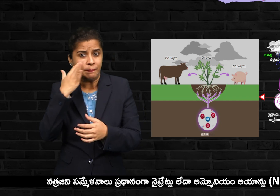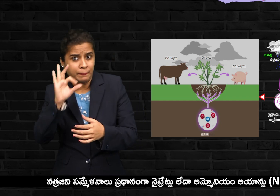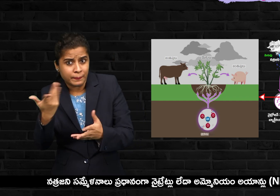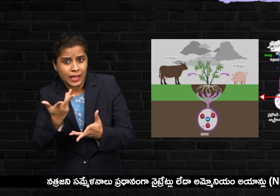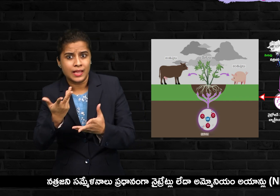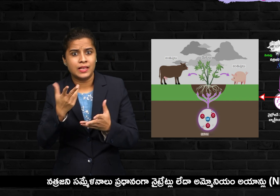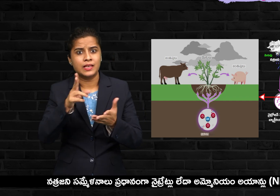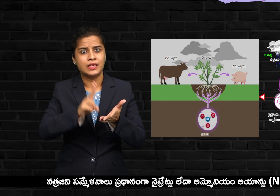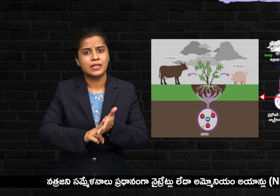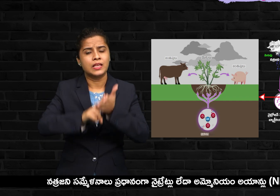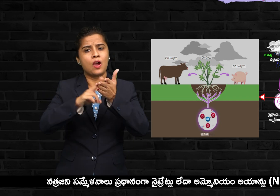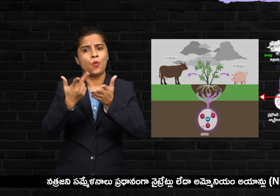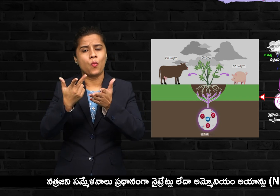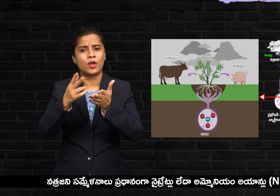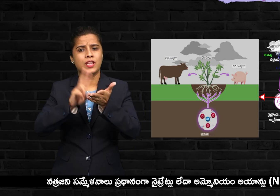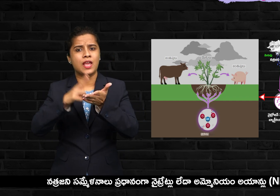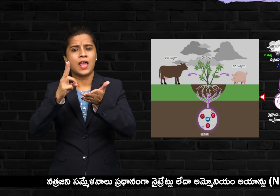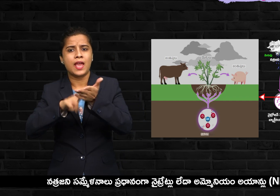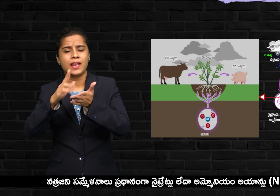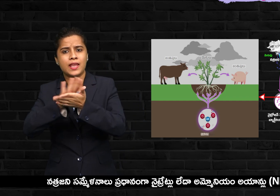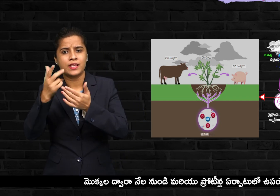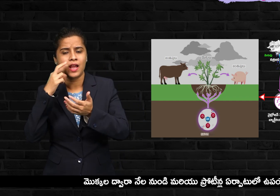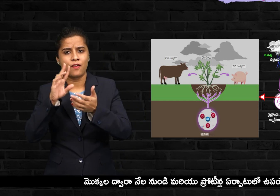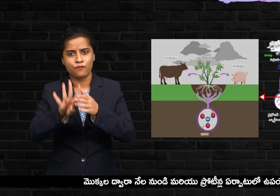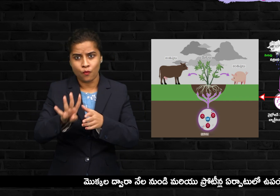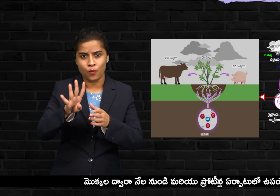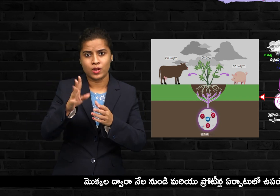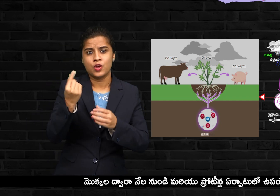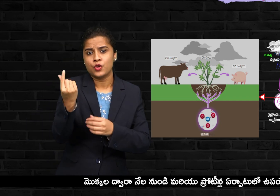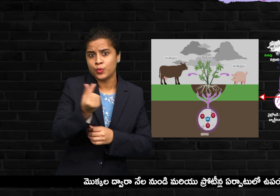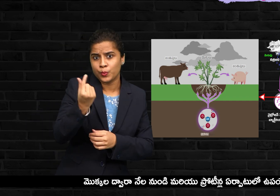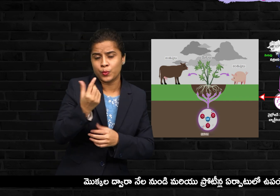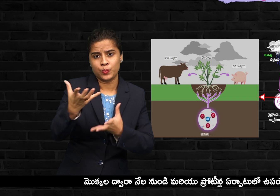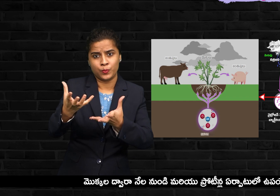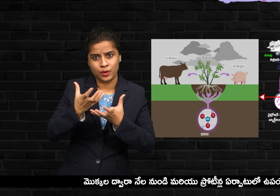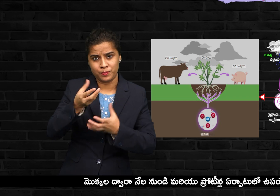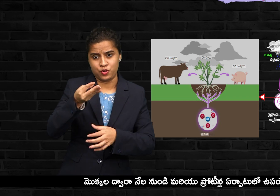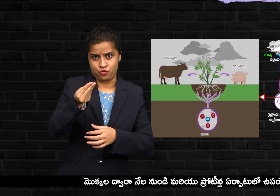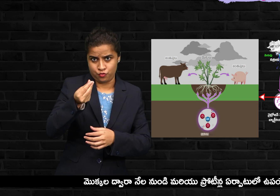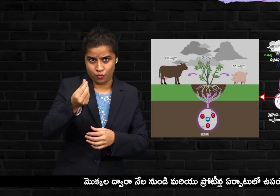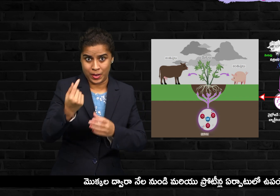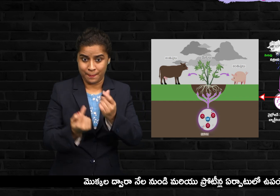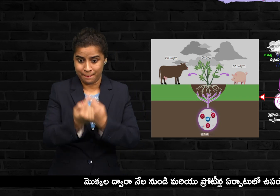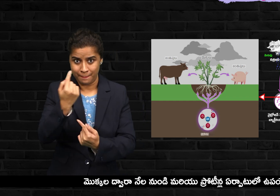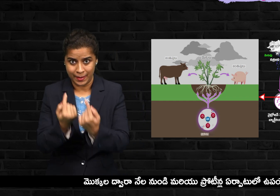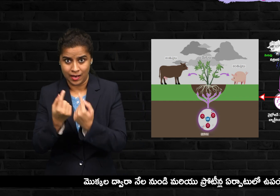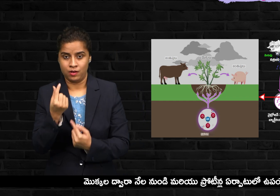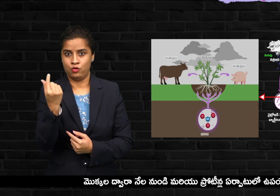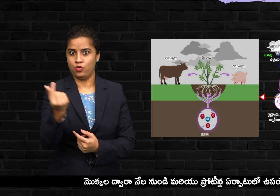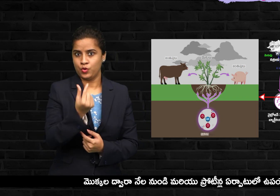అయాన్లు NH4 తీసుకోబడతాయి. మొక్కల ద్వారా నేల నుండి మరియు ప్రోటీన్లు ఏర్పడటంలో